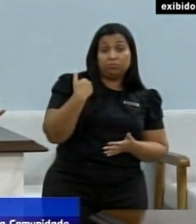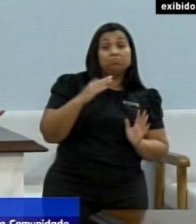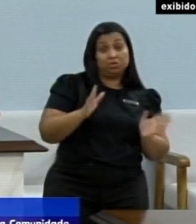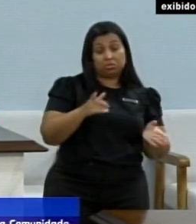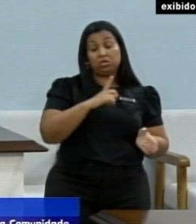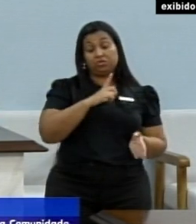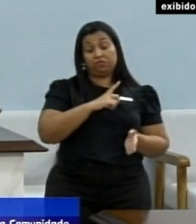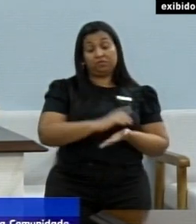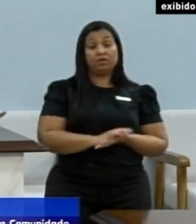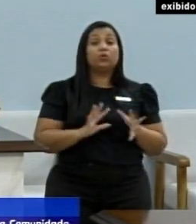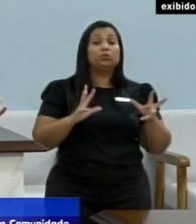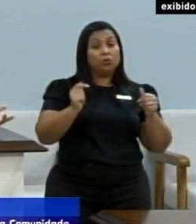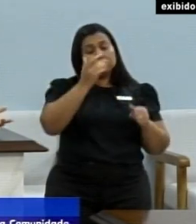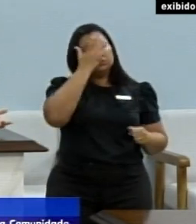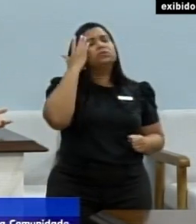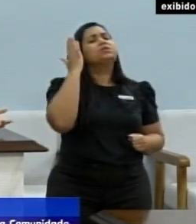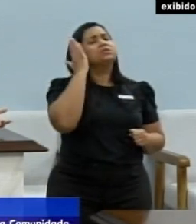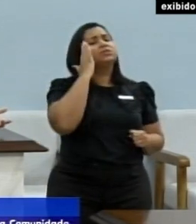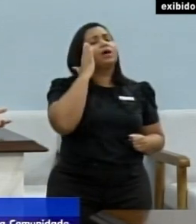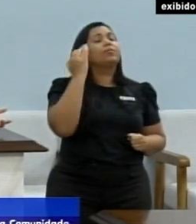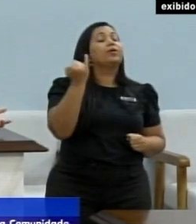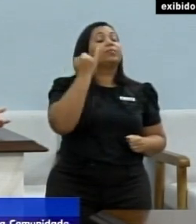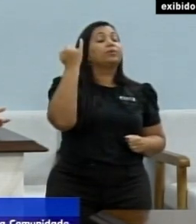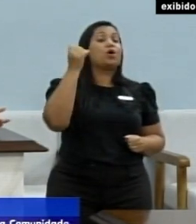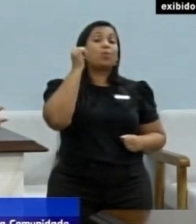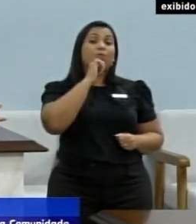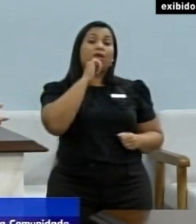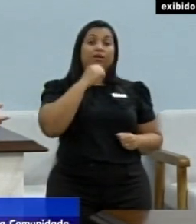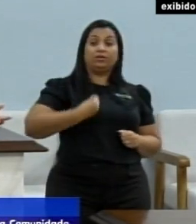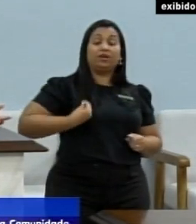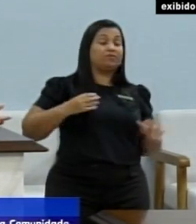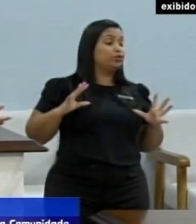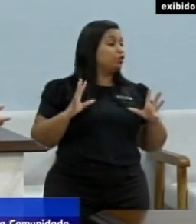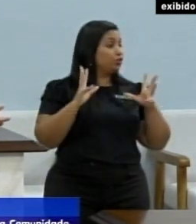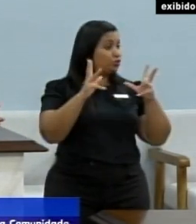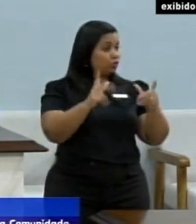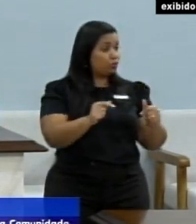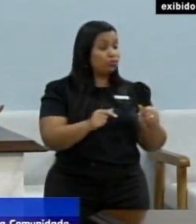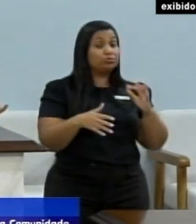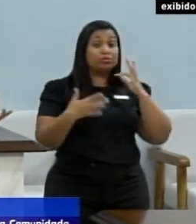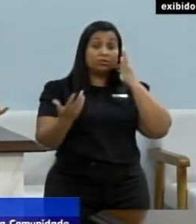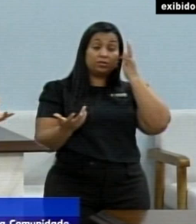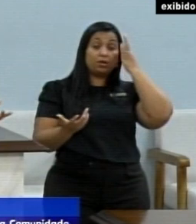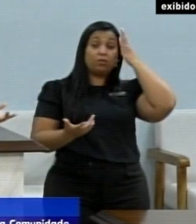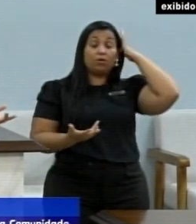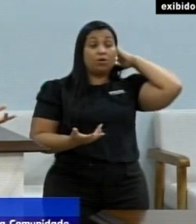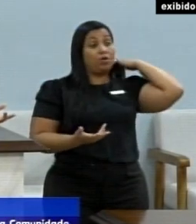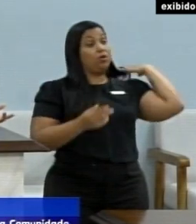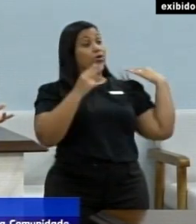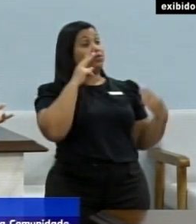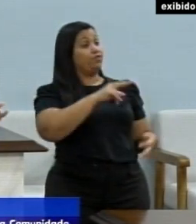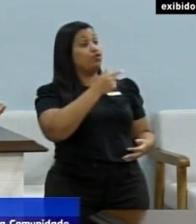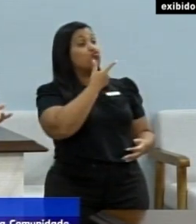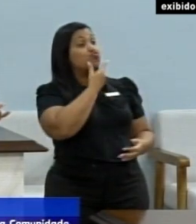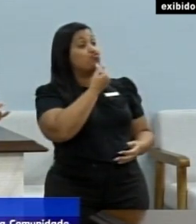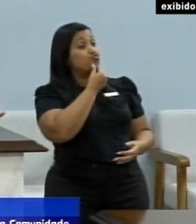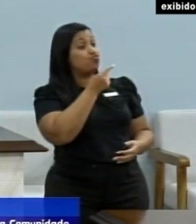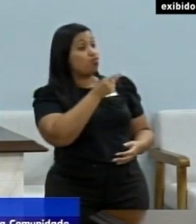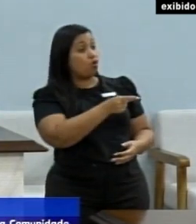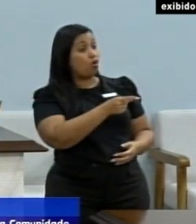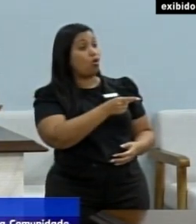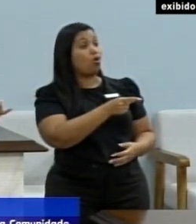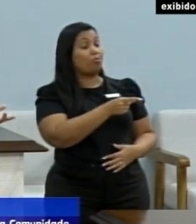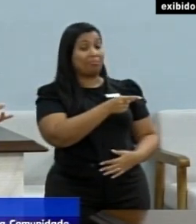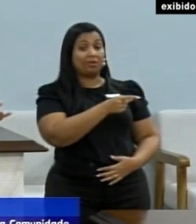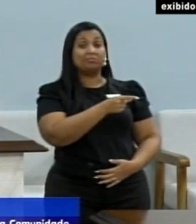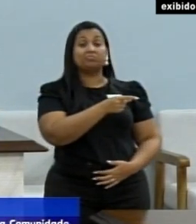tiveram. E todos aqui sabem a importância de uma mulher na vida de todos, né? Então, quando eu vejo um homem que está